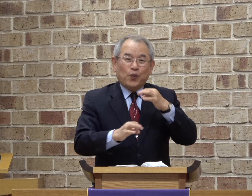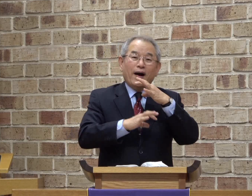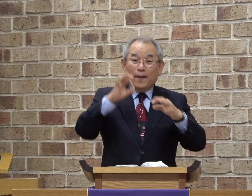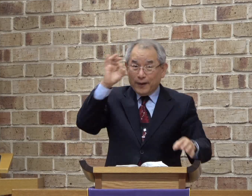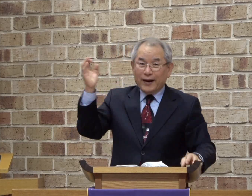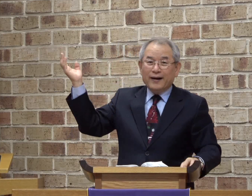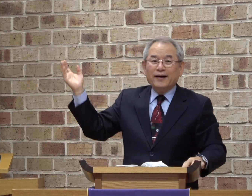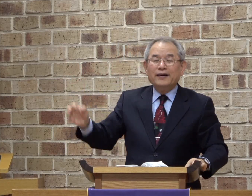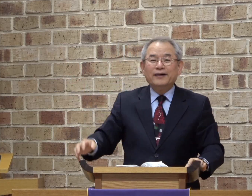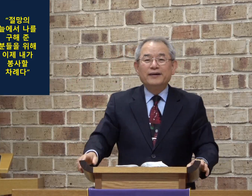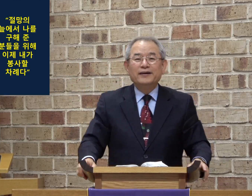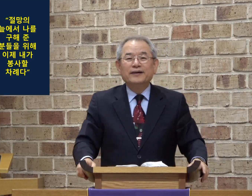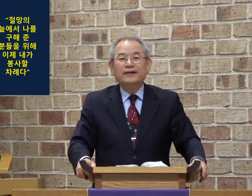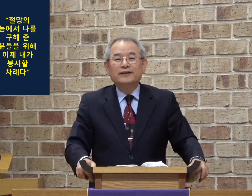없어서